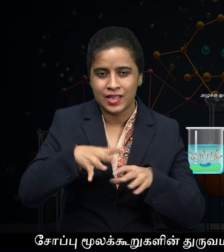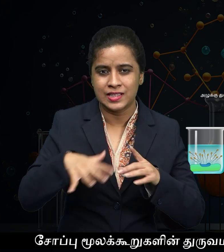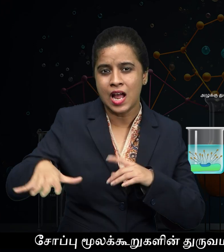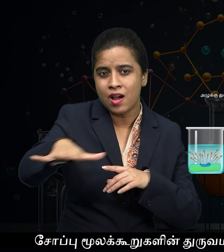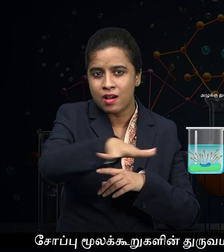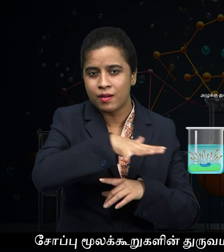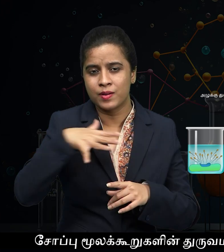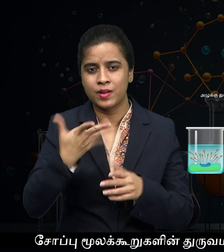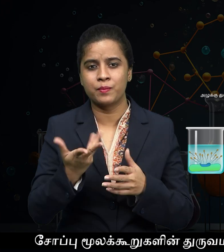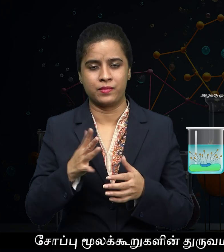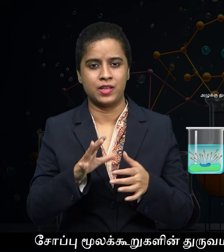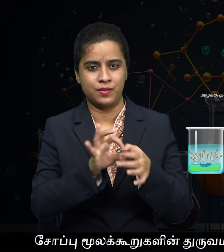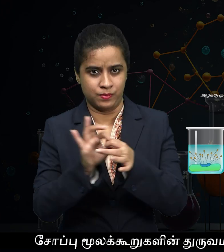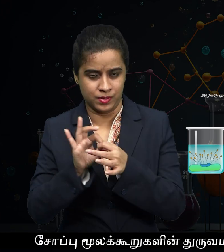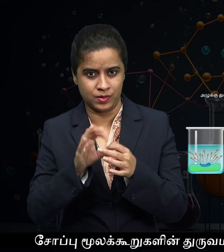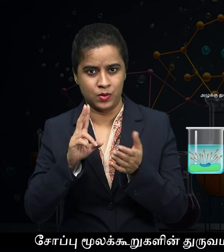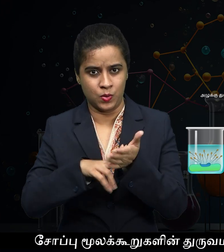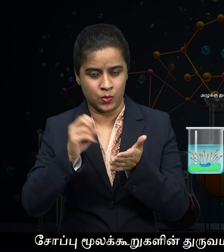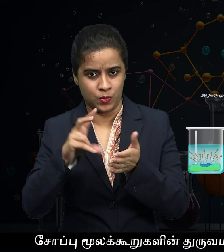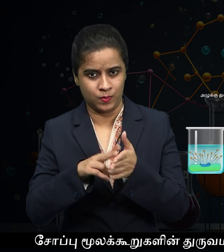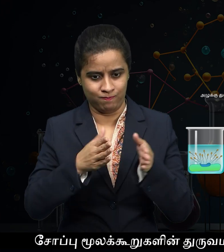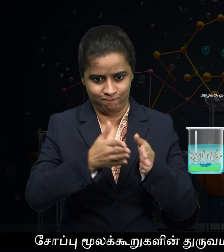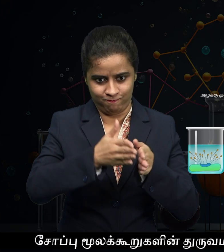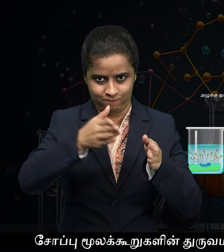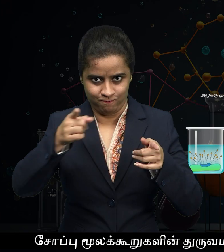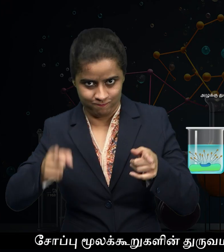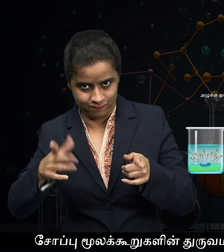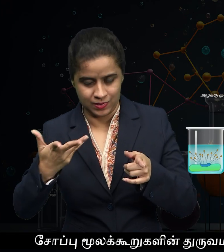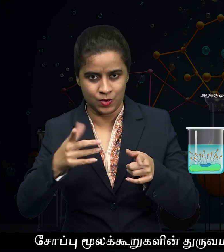மூலக்கூறுகளின் துருவமற்ற முனையால் அழுக்கு சூழப்பட்டுள்ளது.